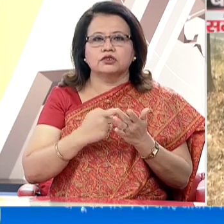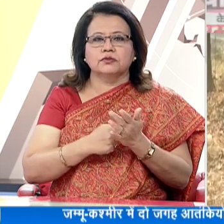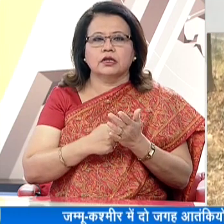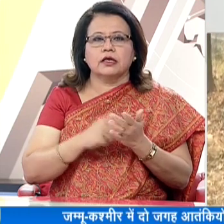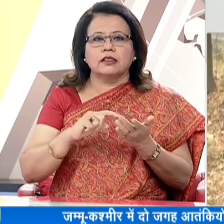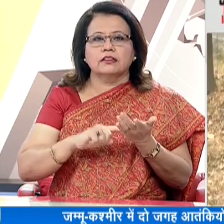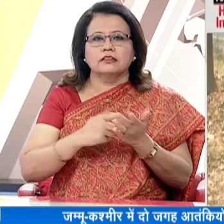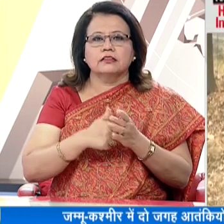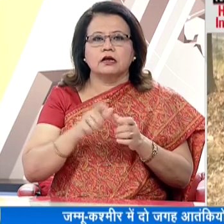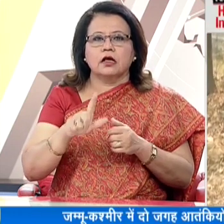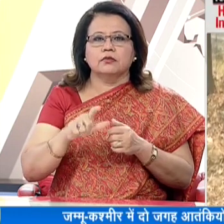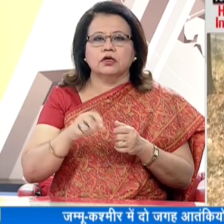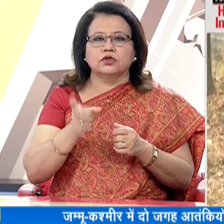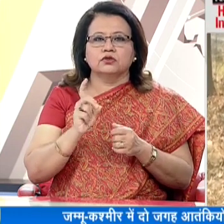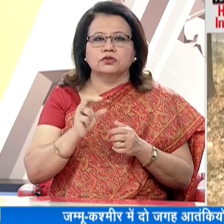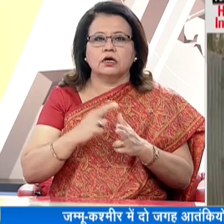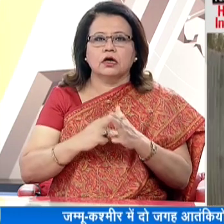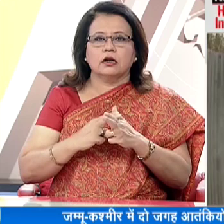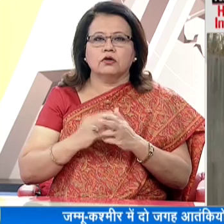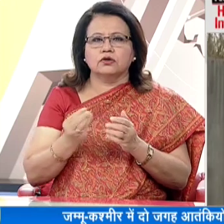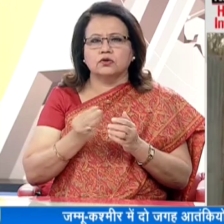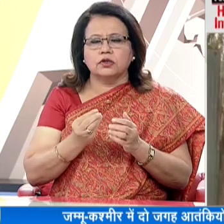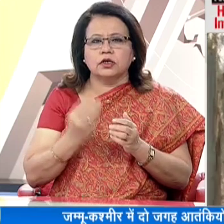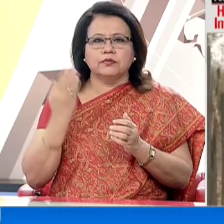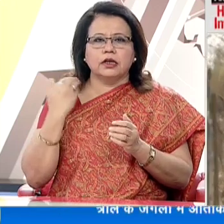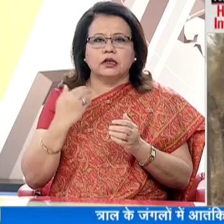कश्मीर के त्राल में ही दूसरा एनकाउंटर थोड़ी देर पहले खत्म हुआ।